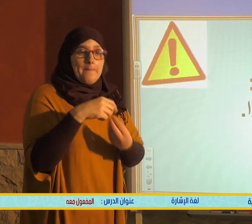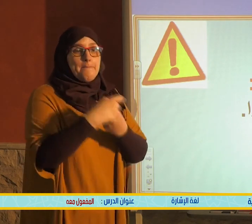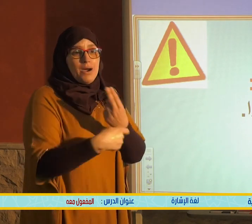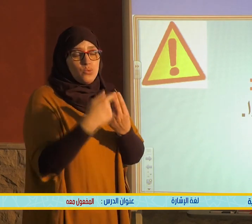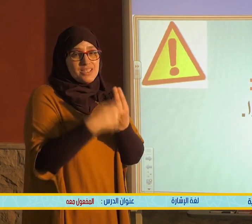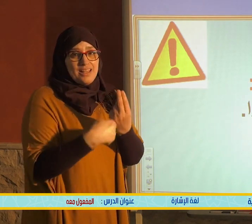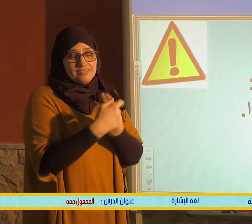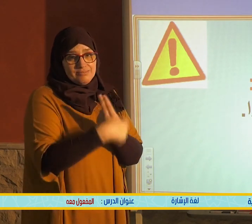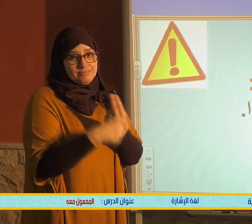وموزا.